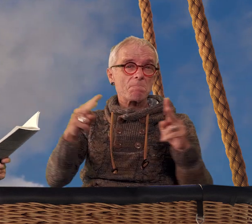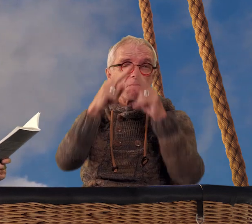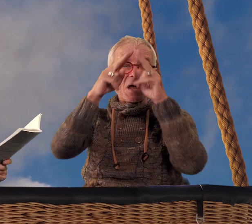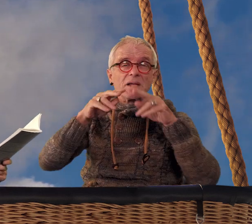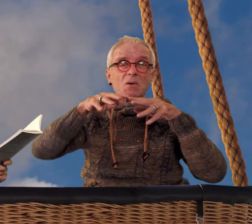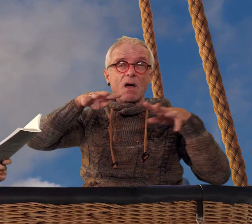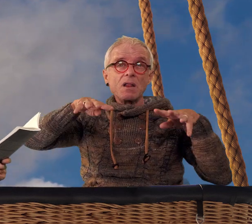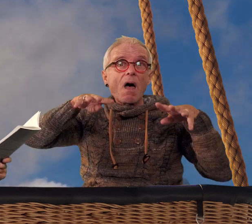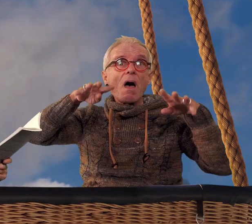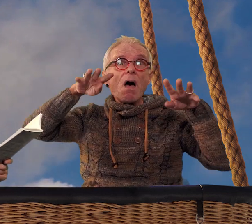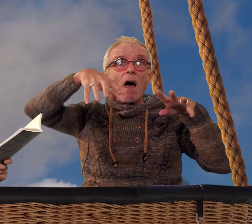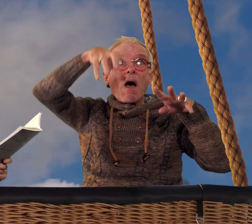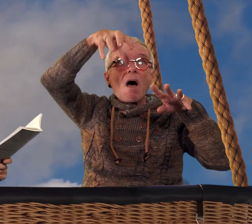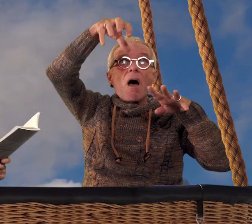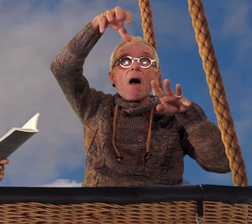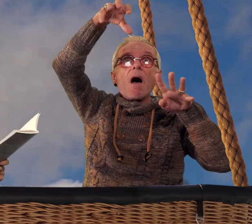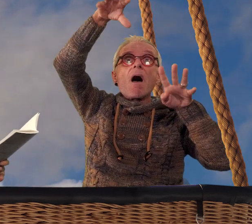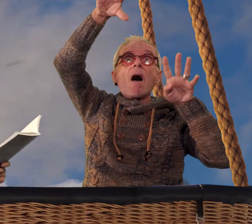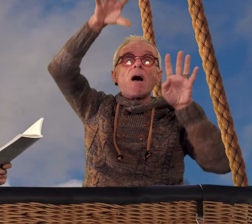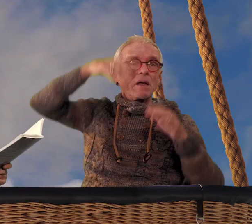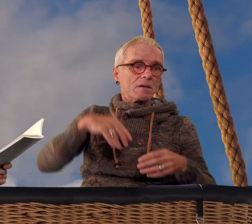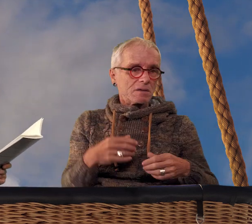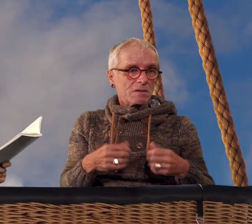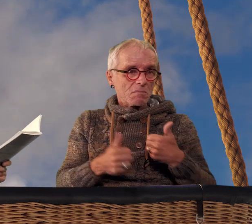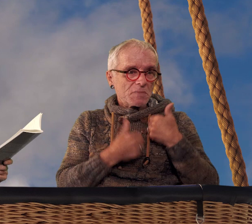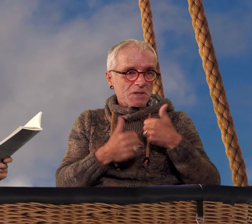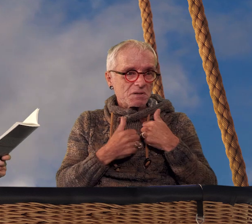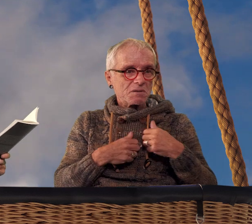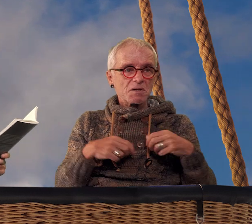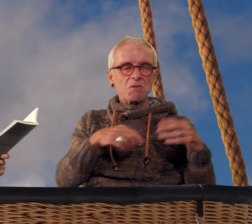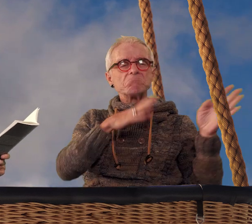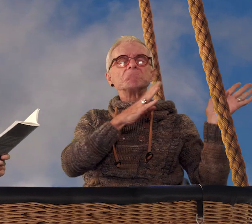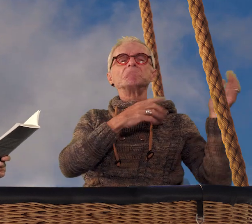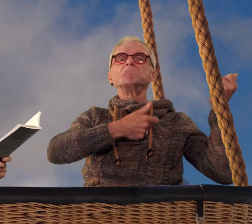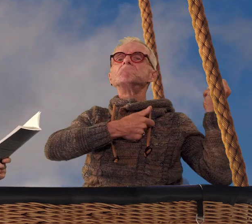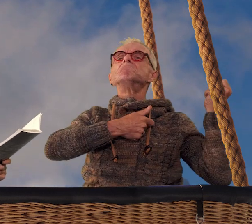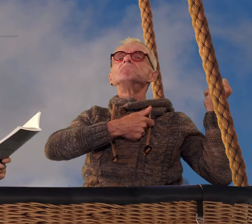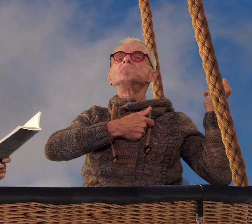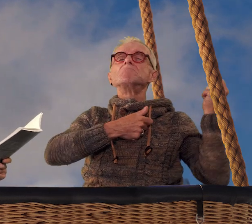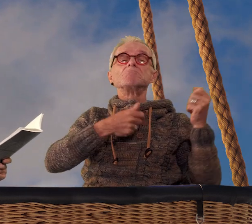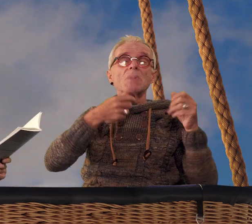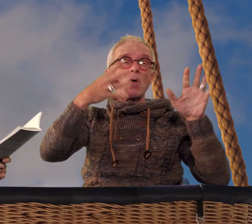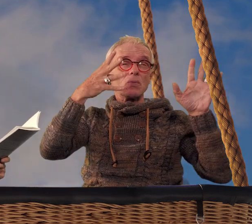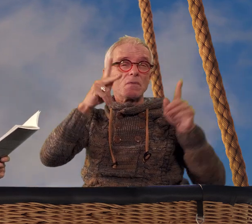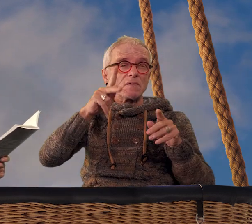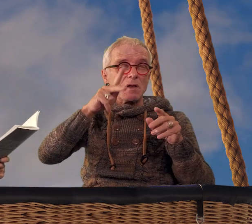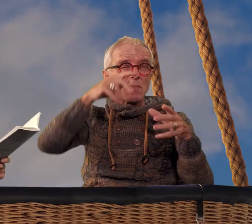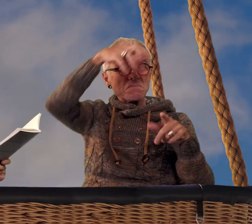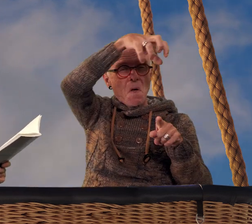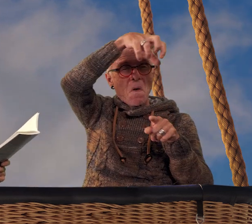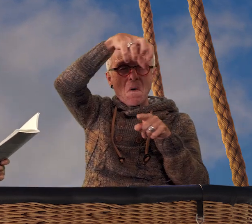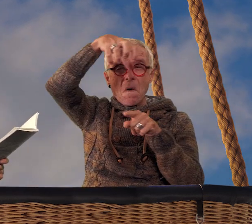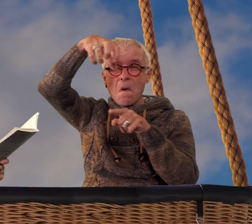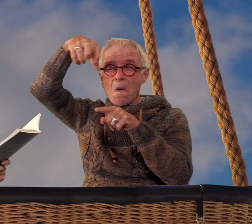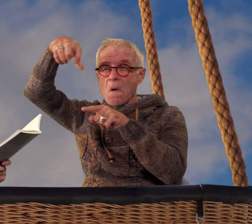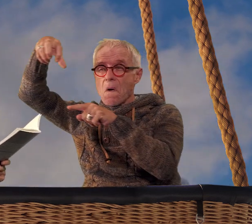Charles s'enleva et les soldats lui présentèrent les armes. Il fit neuf lieux en l'air, conduisant son ballon avec une habileté